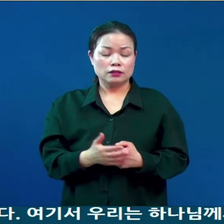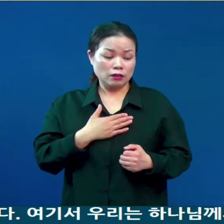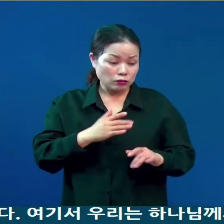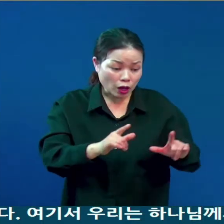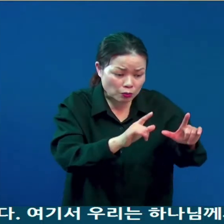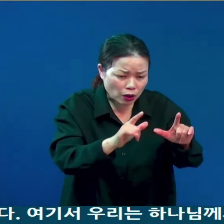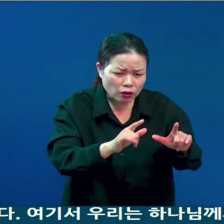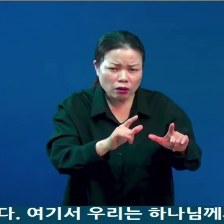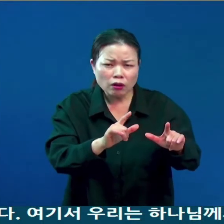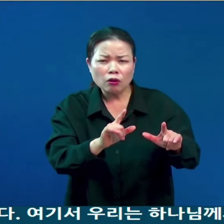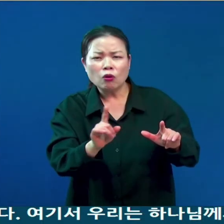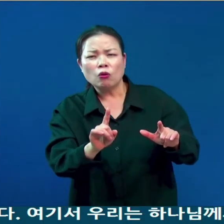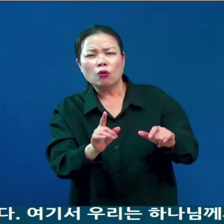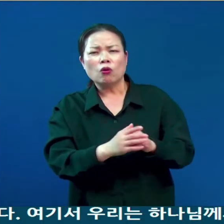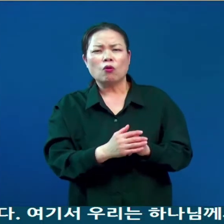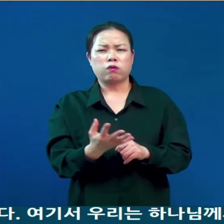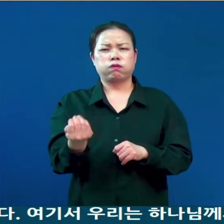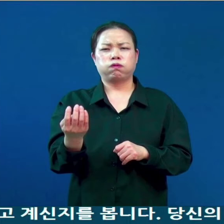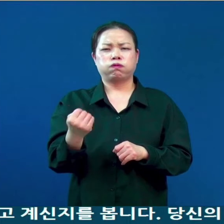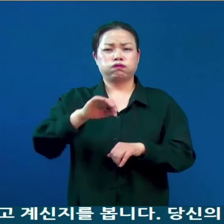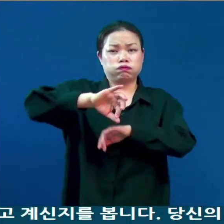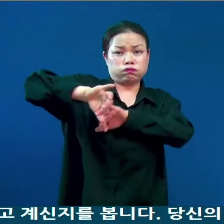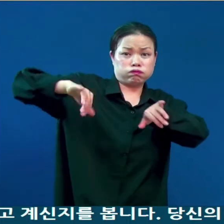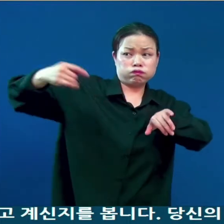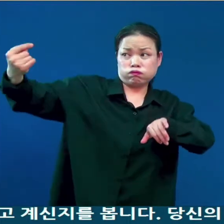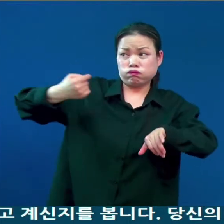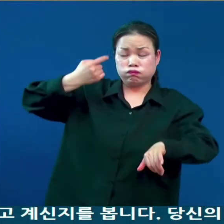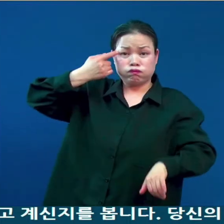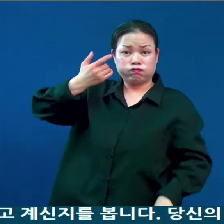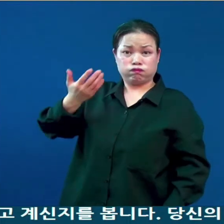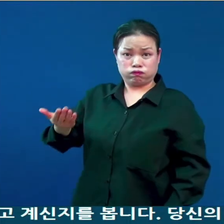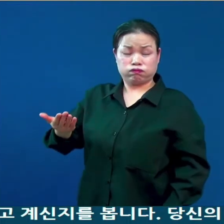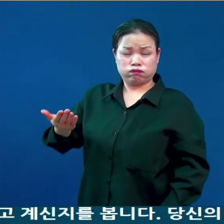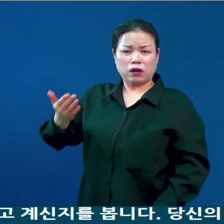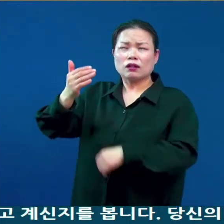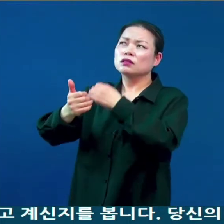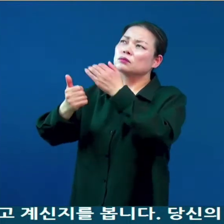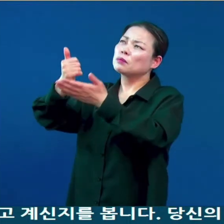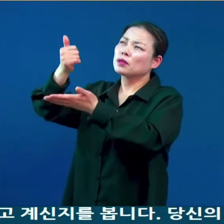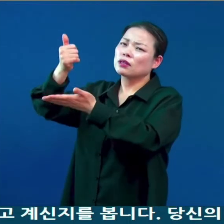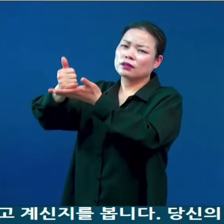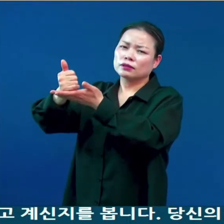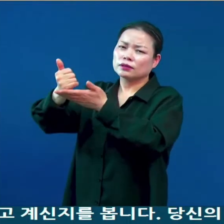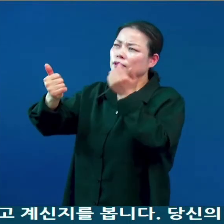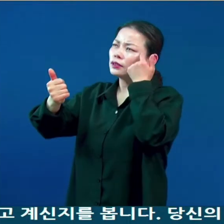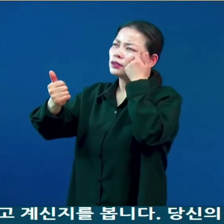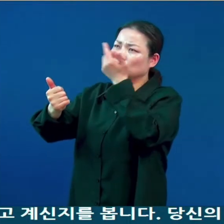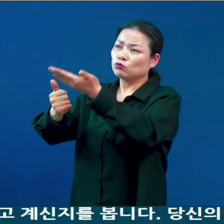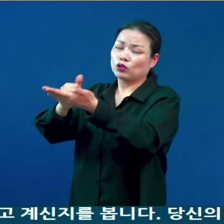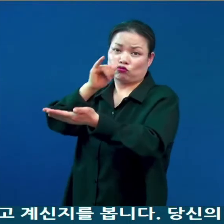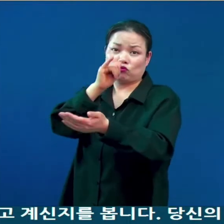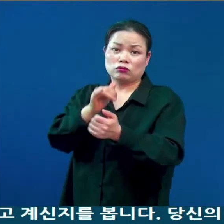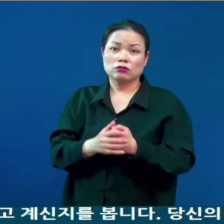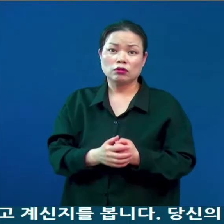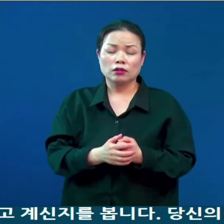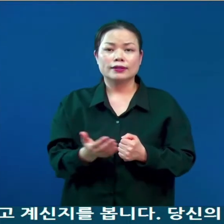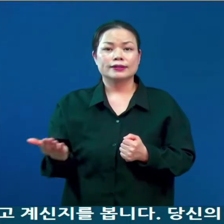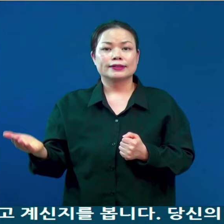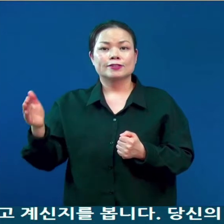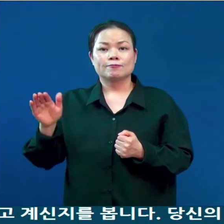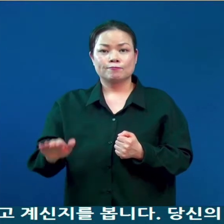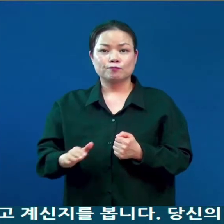하나님 도대체 언제 개입하시는 겁니까? 라고 우리는 하나님 앞에 그렇게 질문해 볼 수가 있습니다.